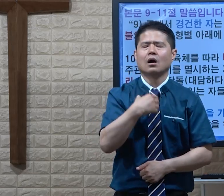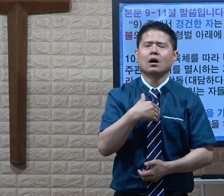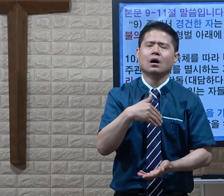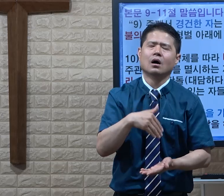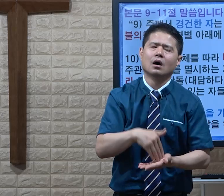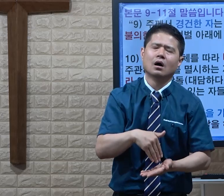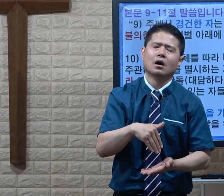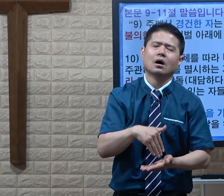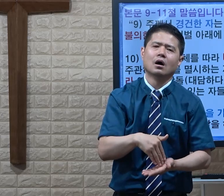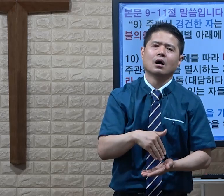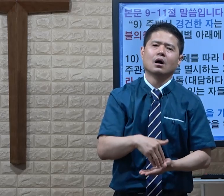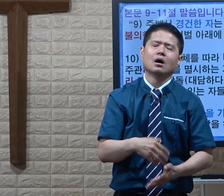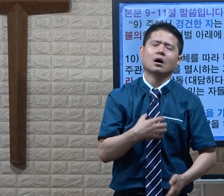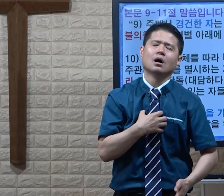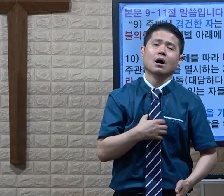산지 죽을지 모르지만